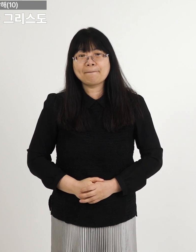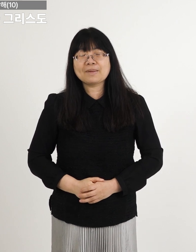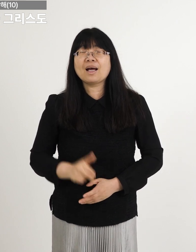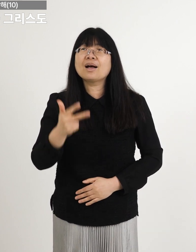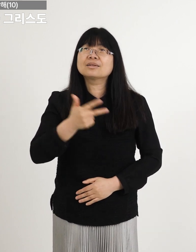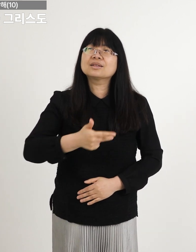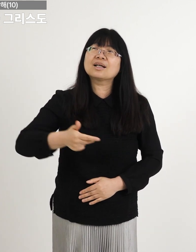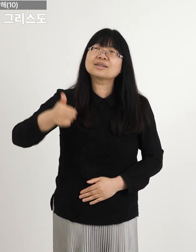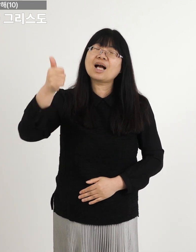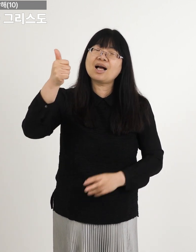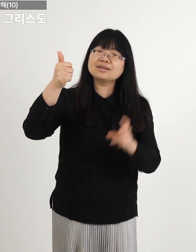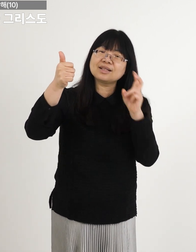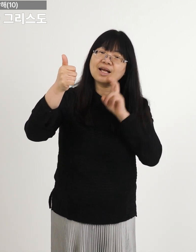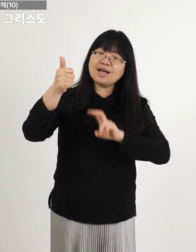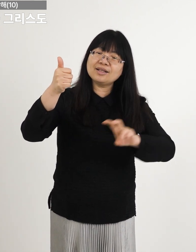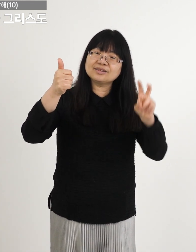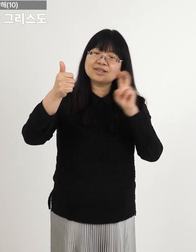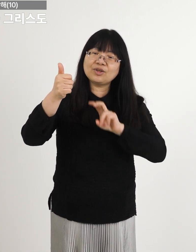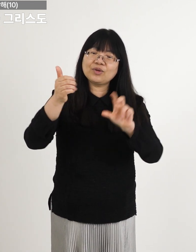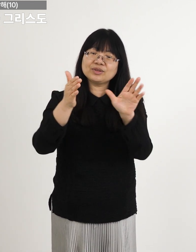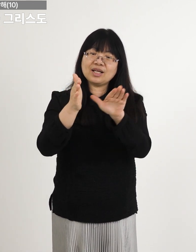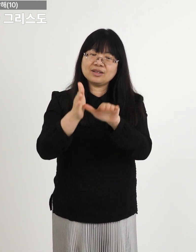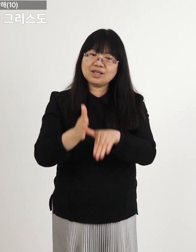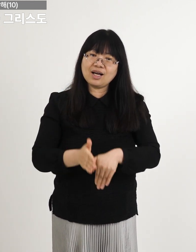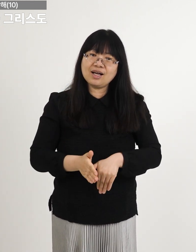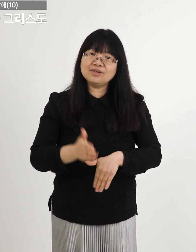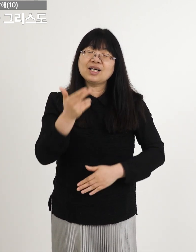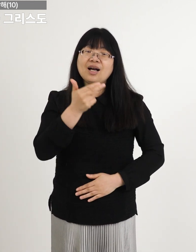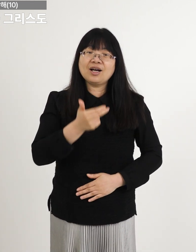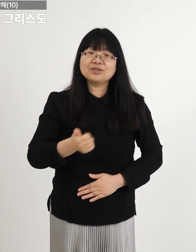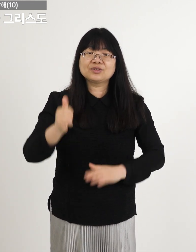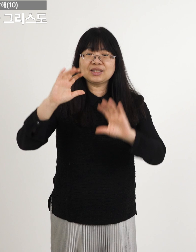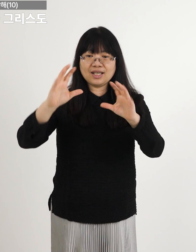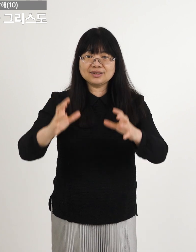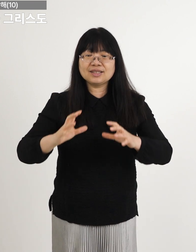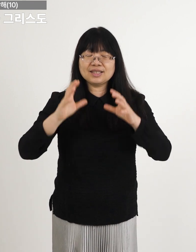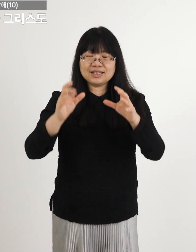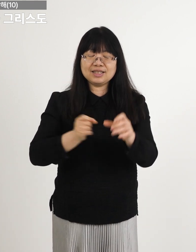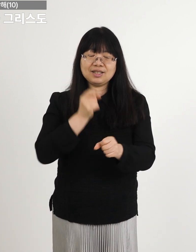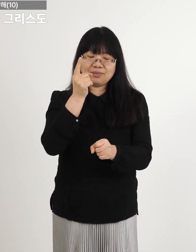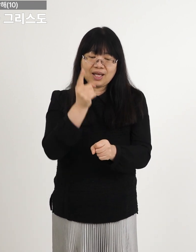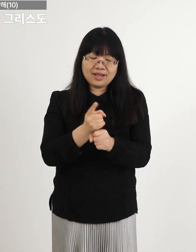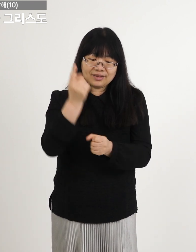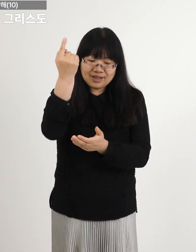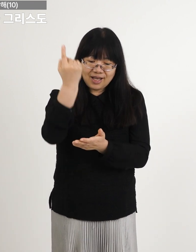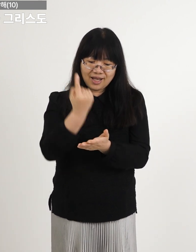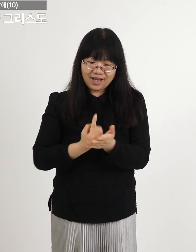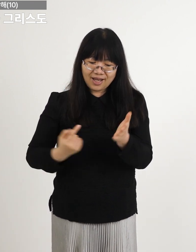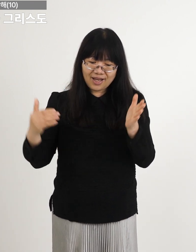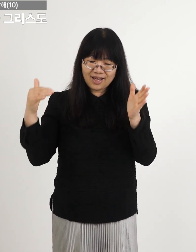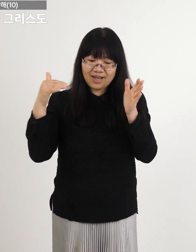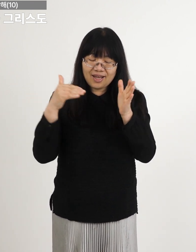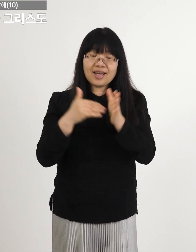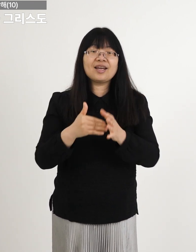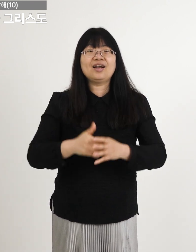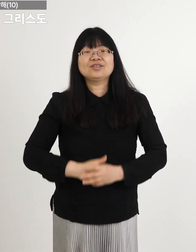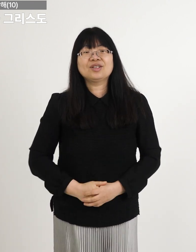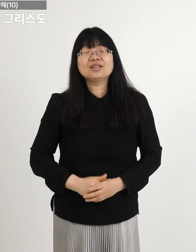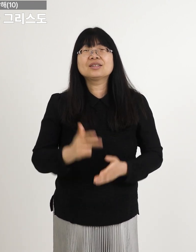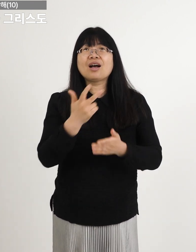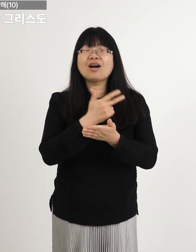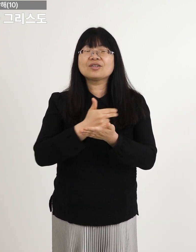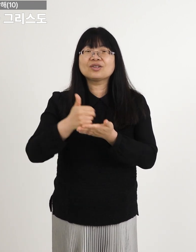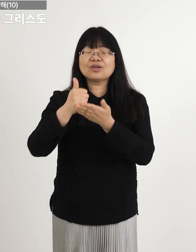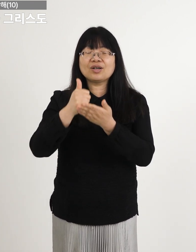주를 찬양할 때 주의 나라 힘이 힘했네.